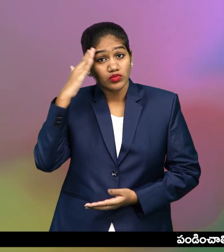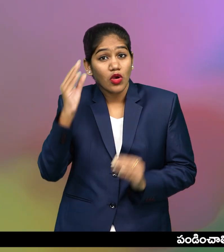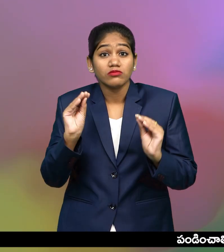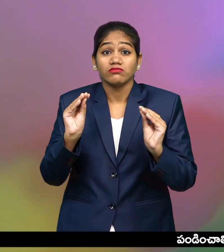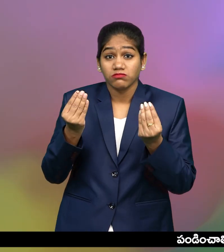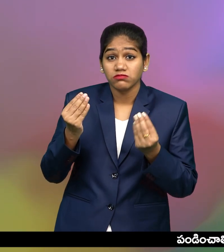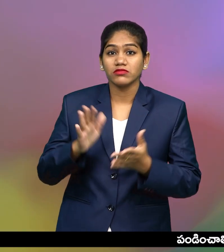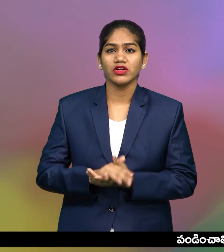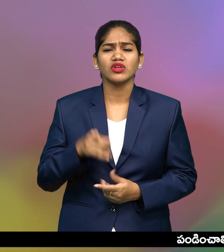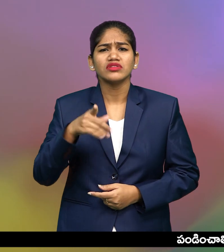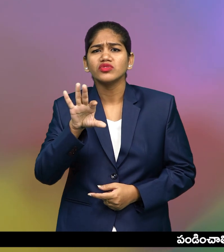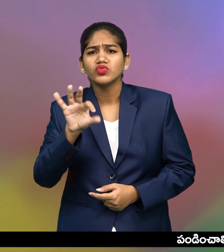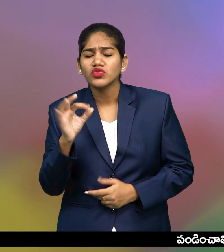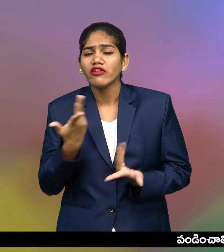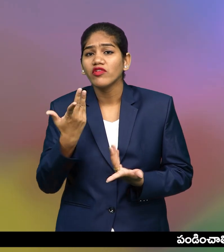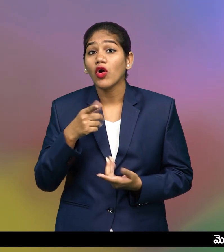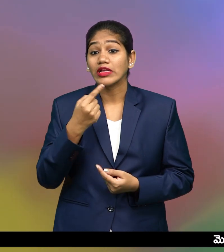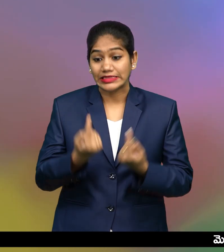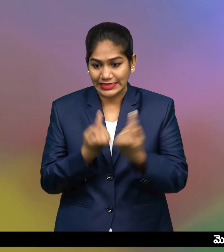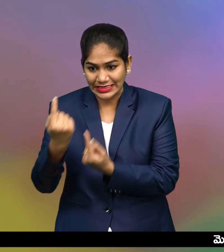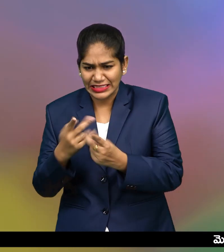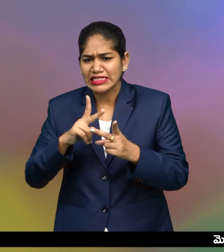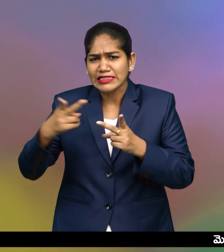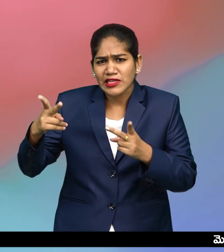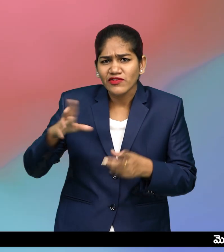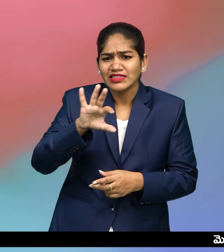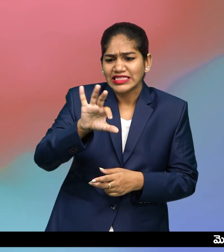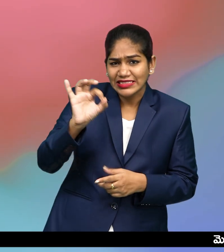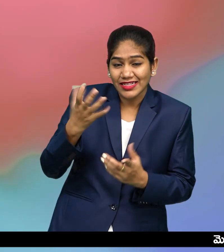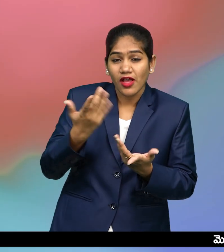పండించాల్సిన పంట రకాల ఎంపికపై మెరుగైన పరిజ్ఞానం.